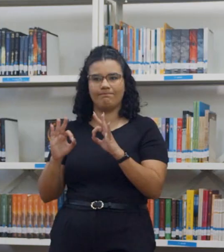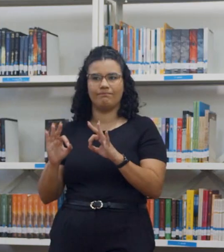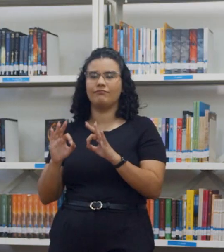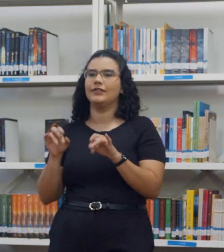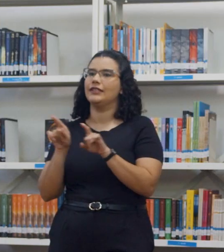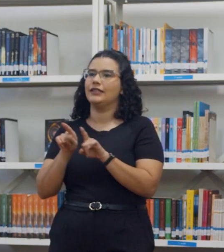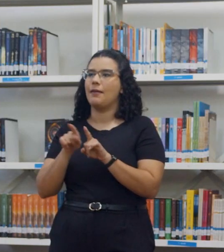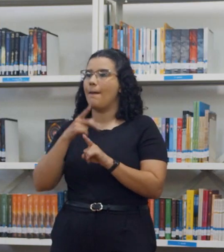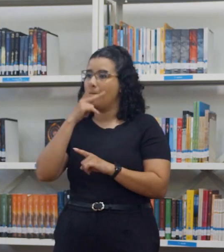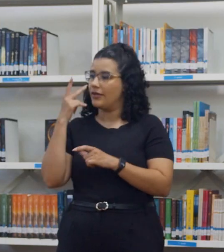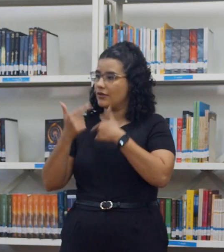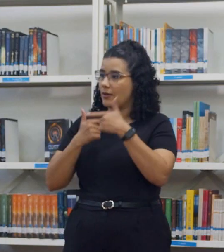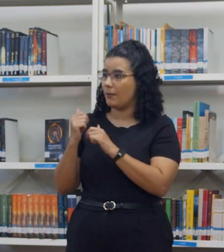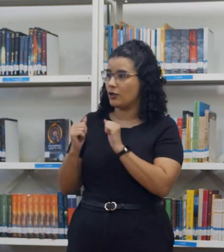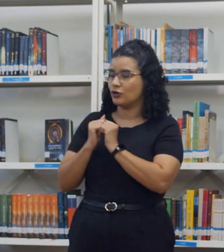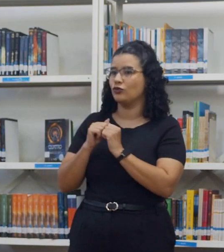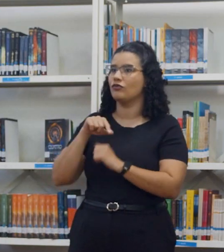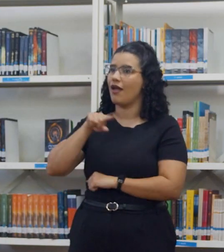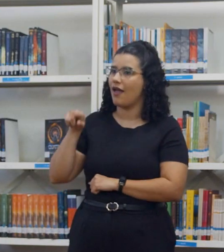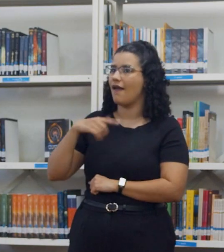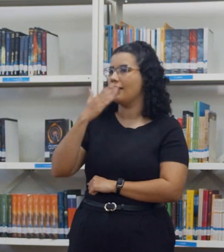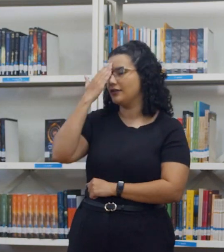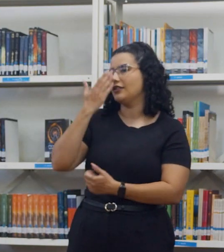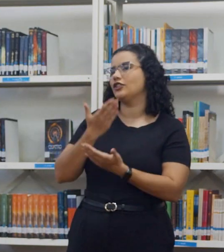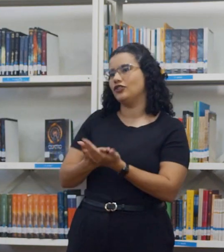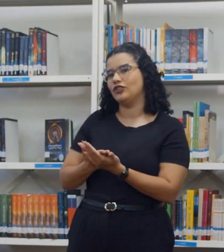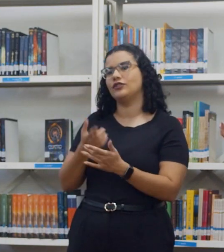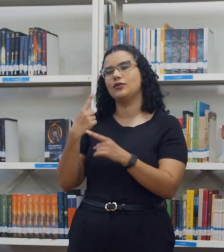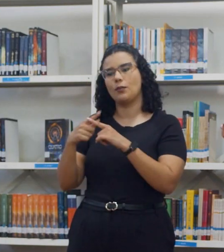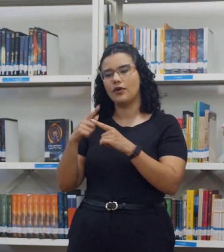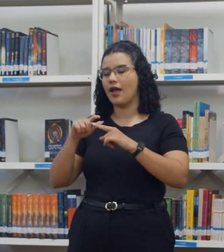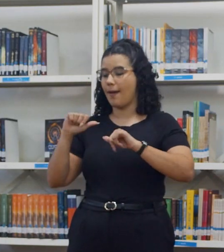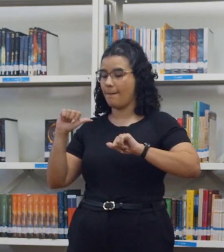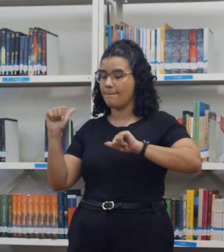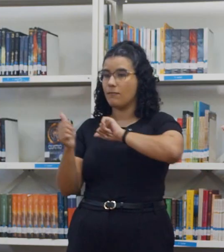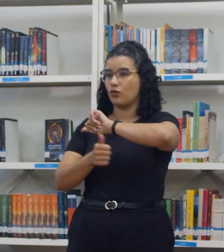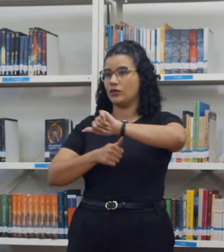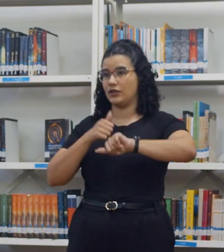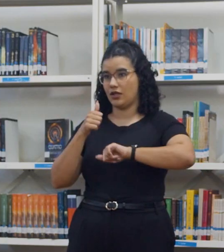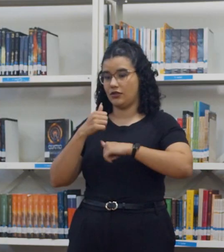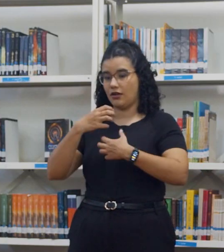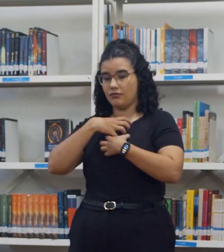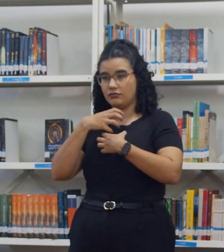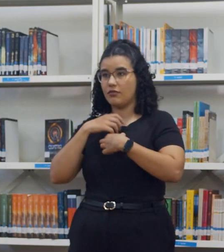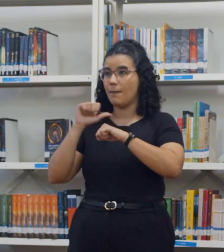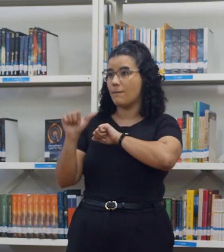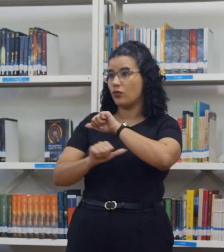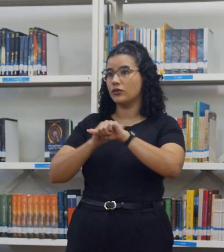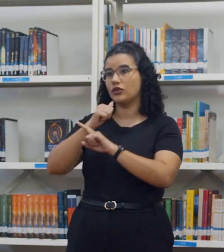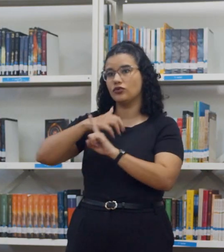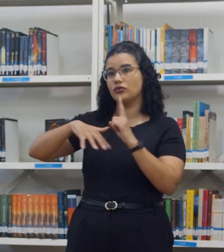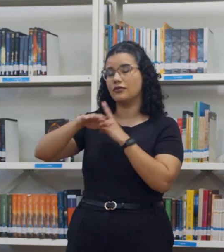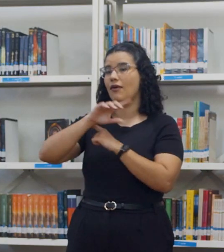que trabalham comigo acreditam que a mudança de hábitos, a mudança social, ela